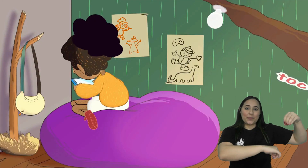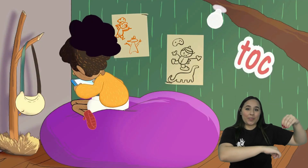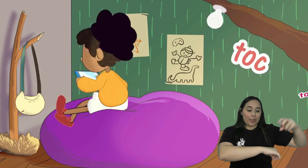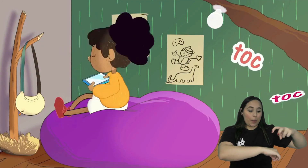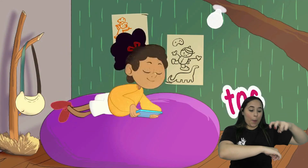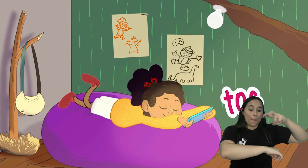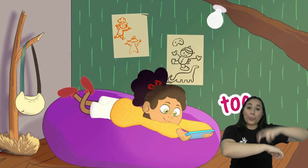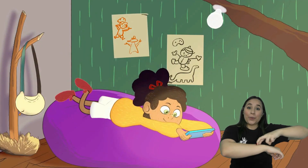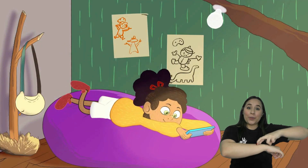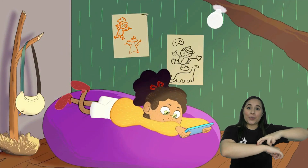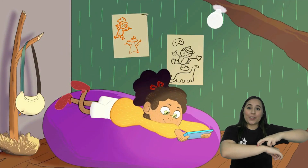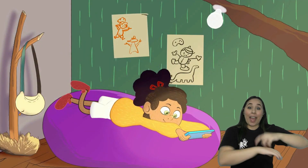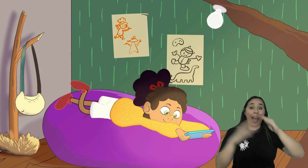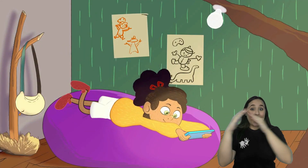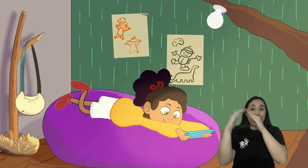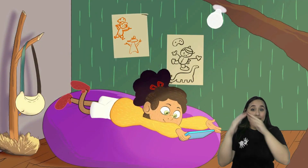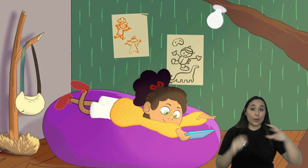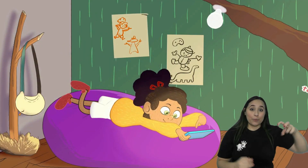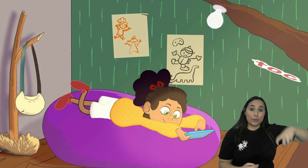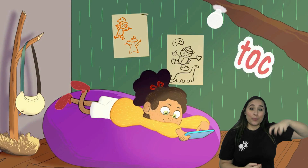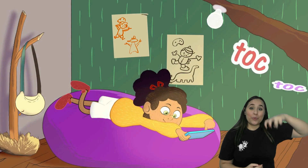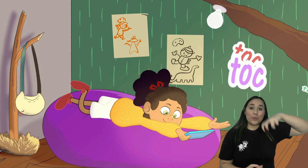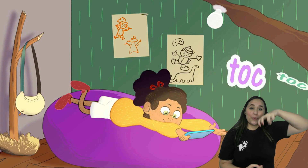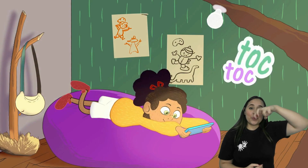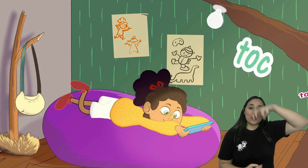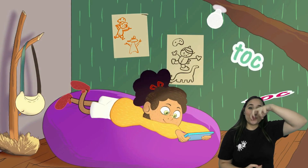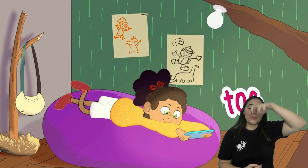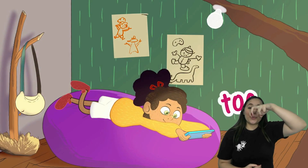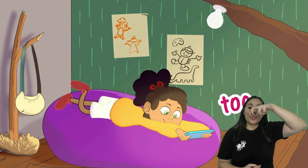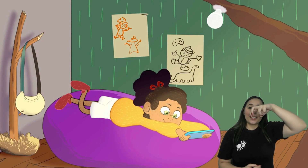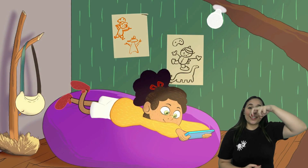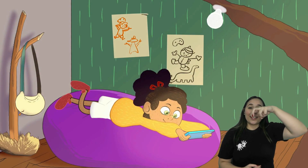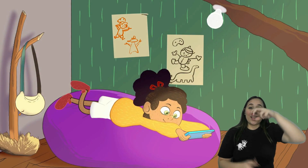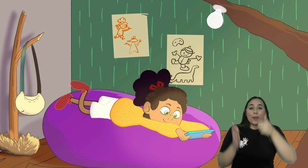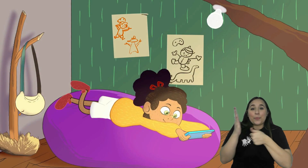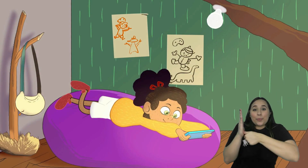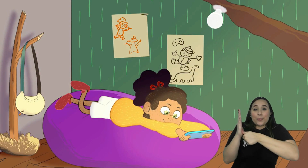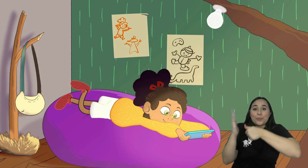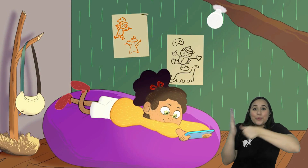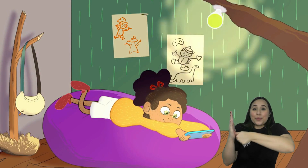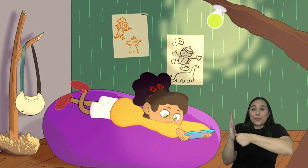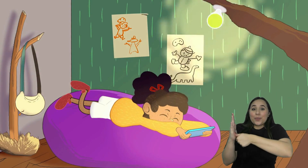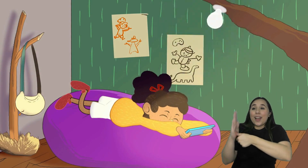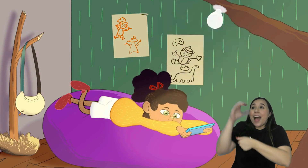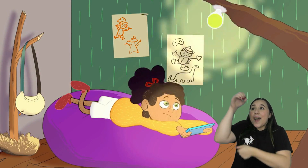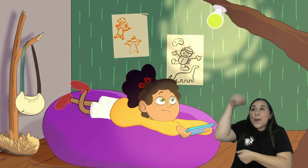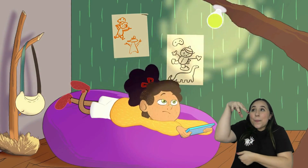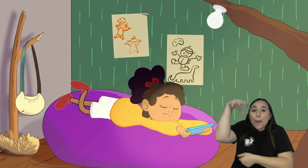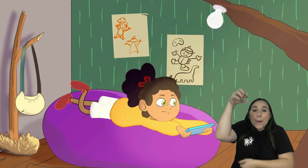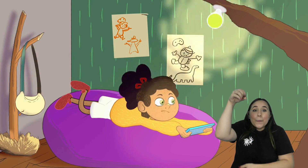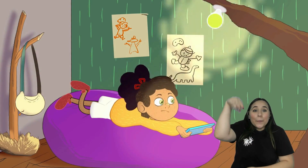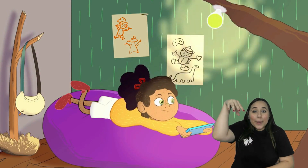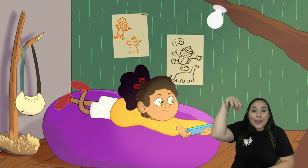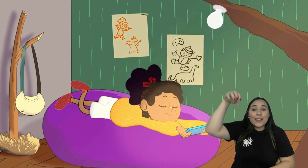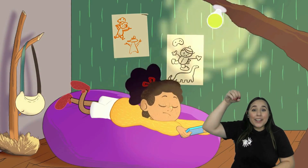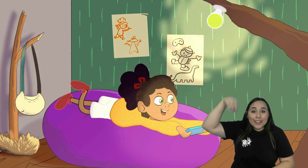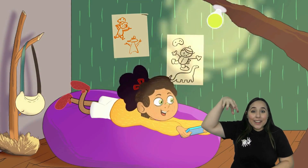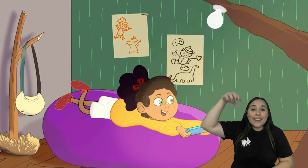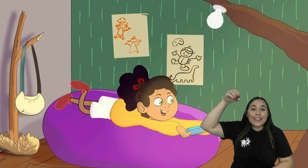pisca. É uma coisa simples, mas que faz parte do cotidiano do surdo. E as crianças surdas